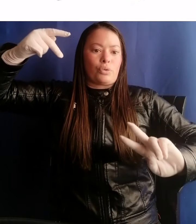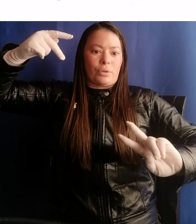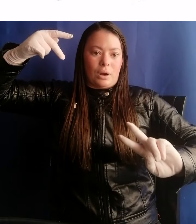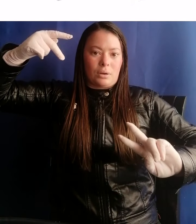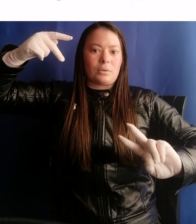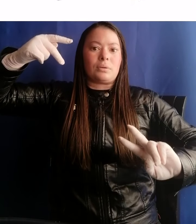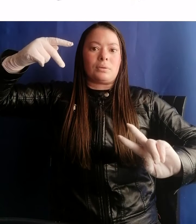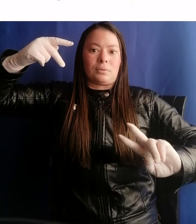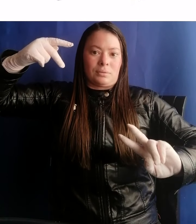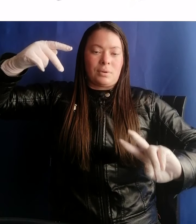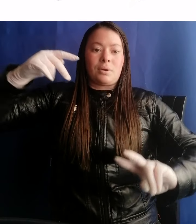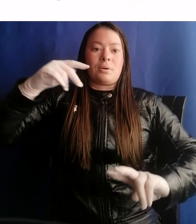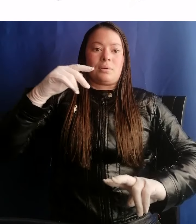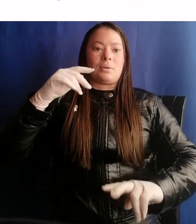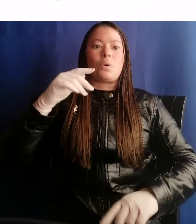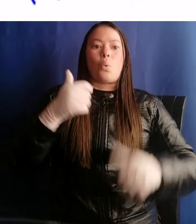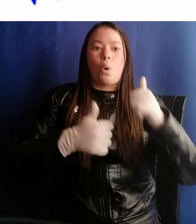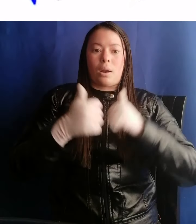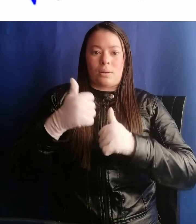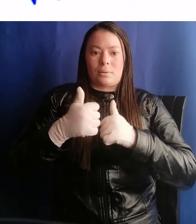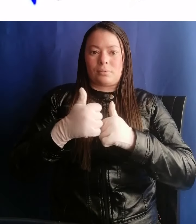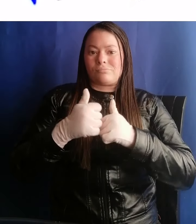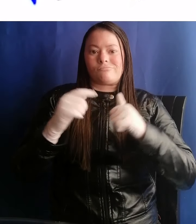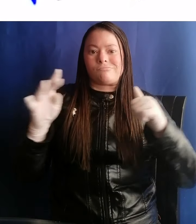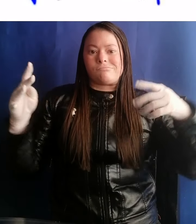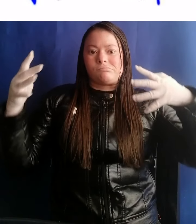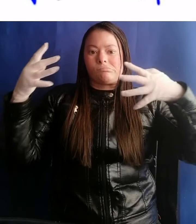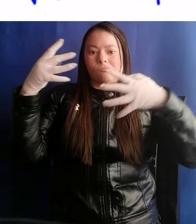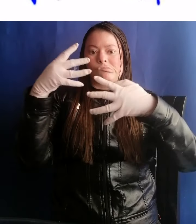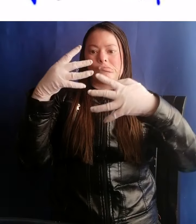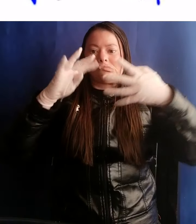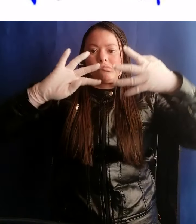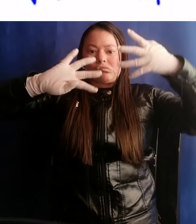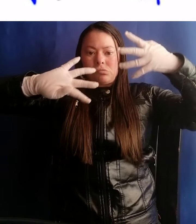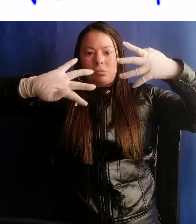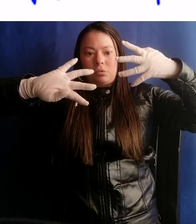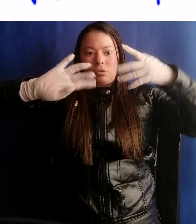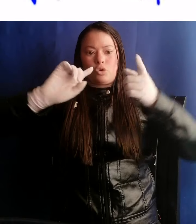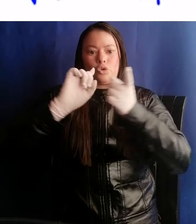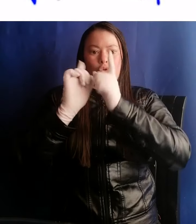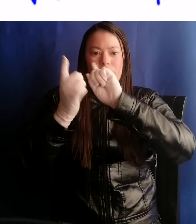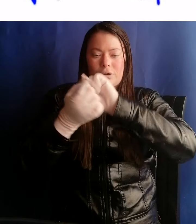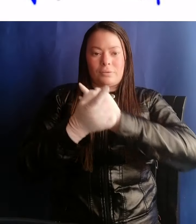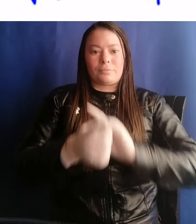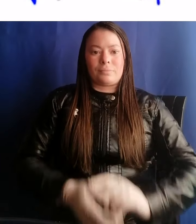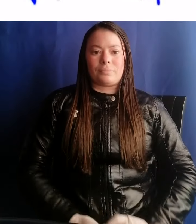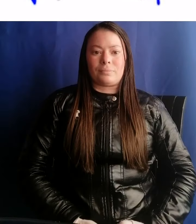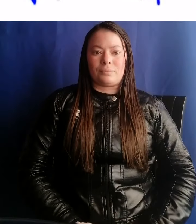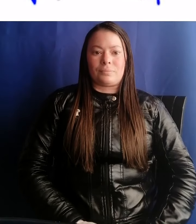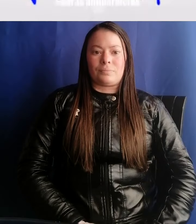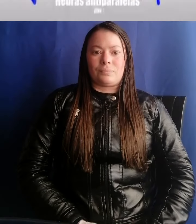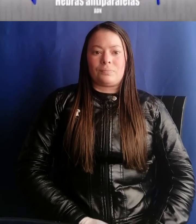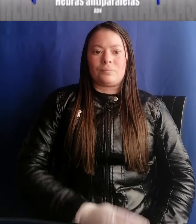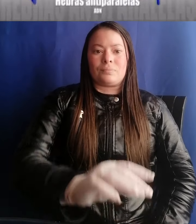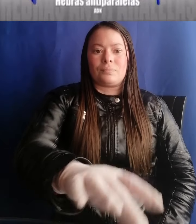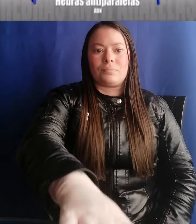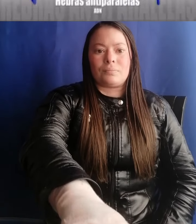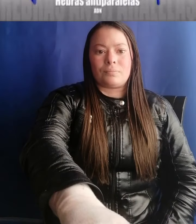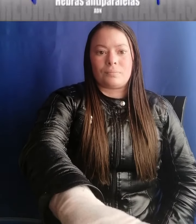de ADN forzosamente tendrá un sentido inverso. Las hebras del ADN son